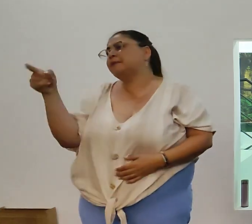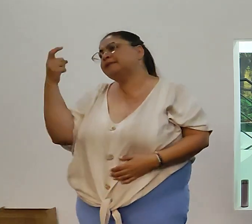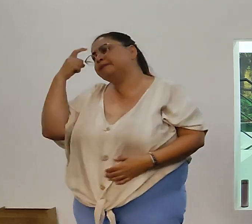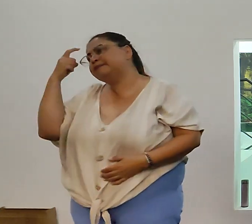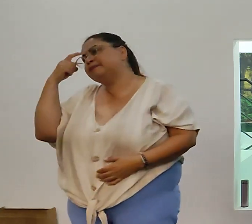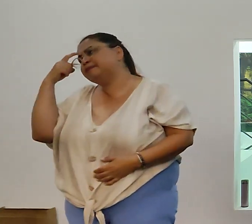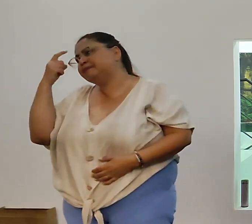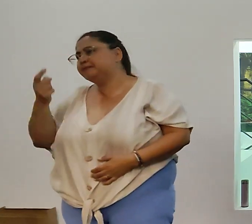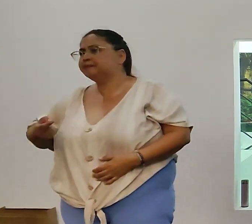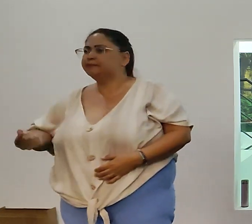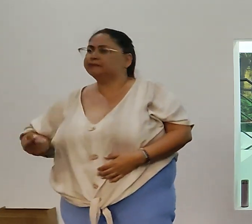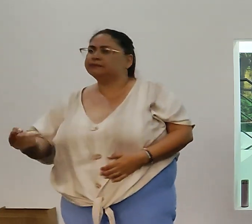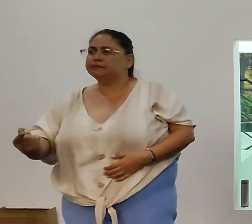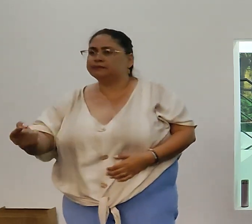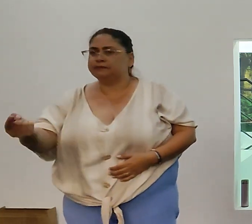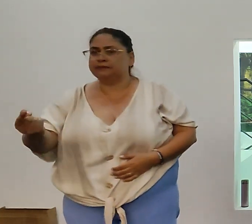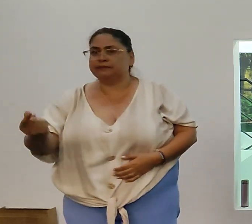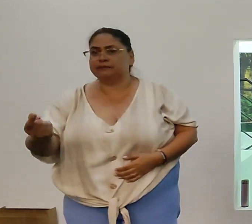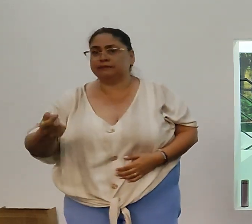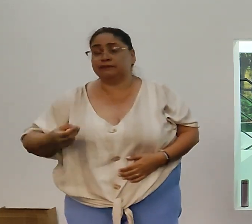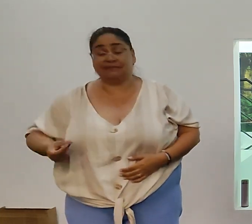pensar no infinito?